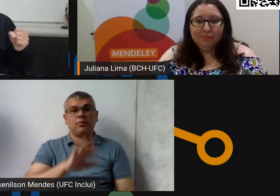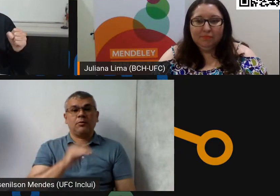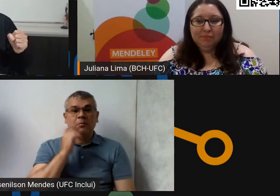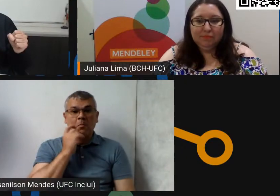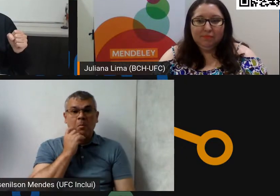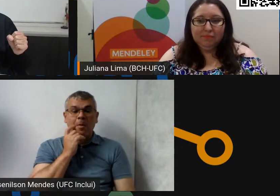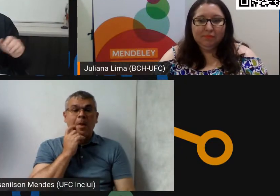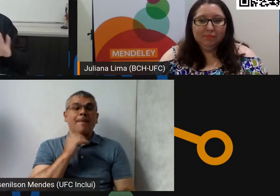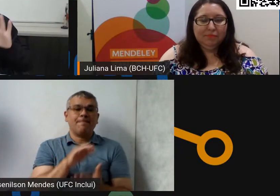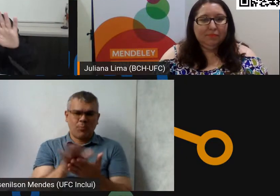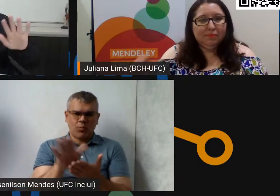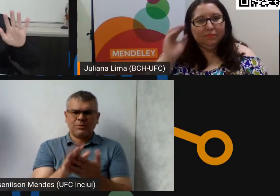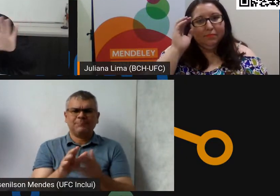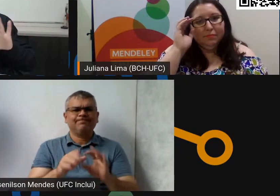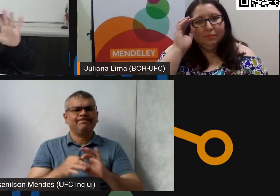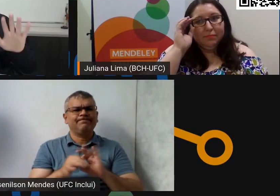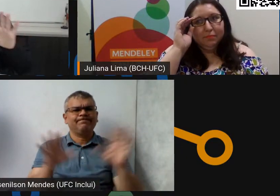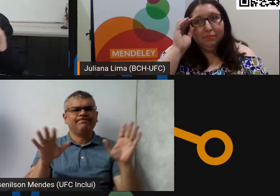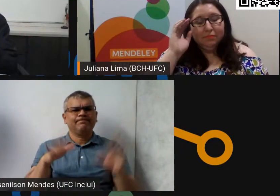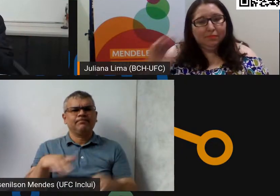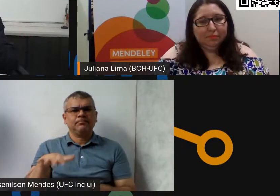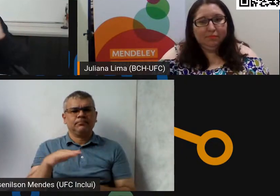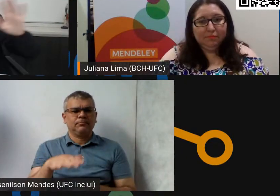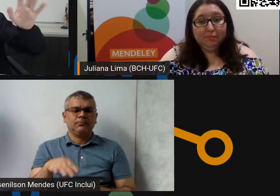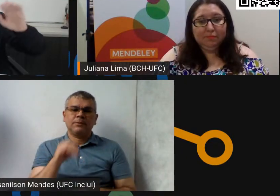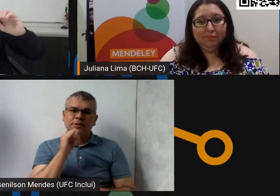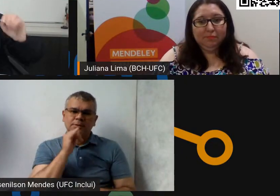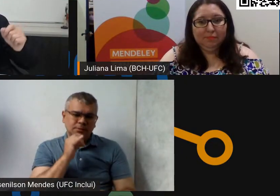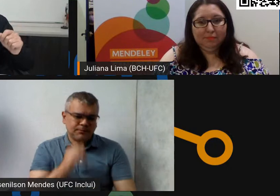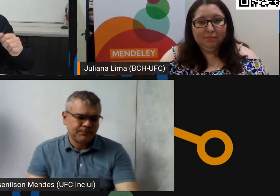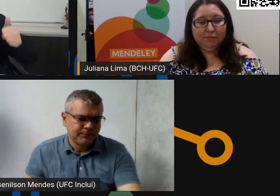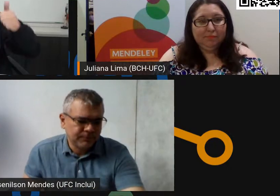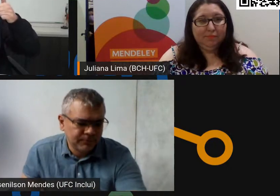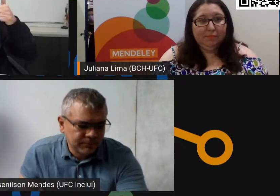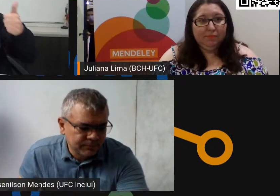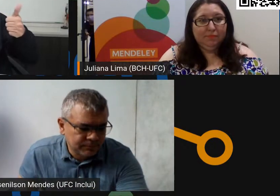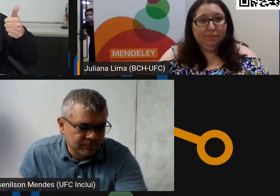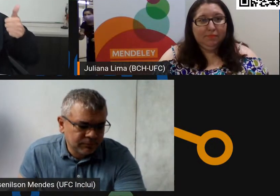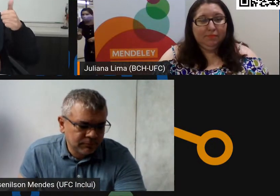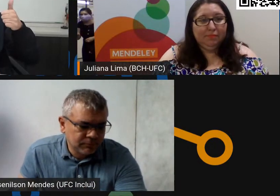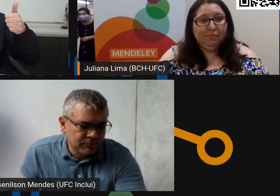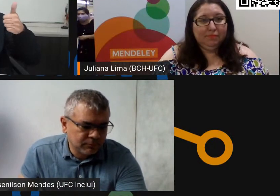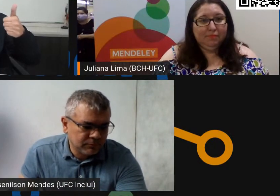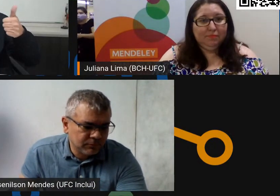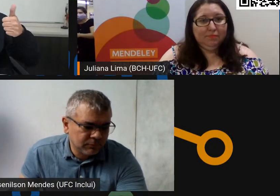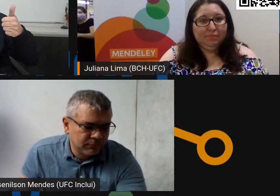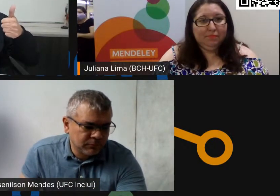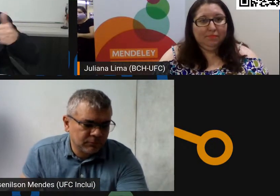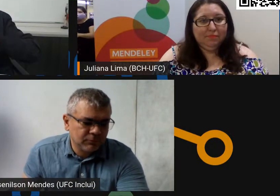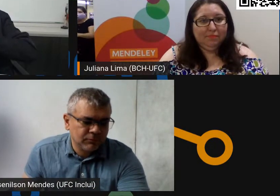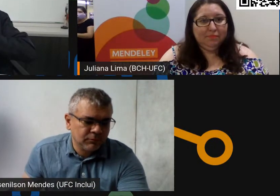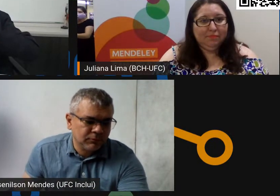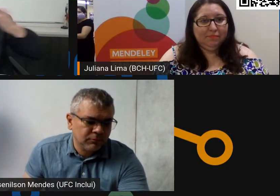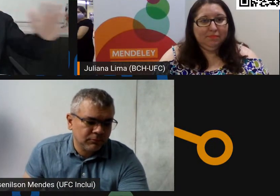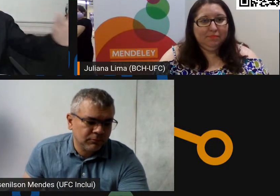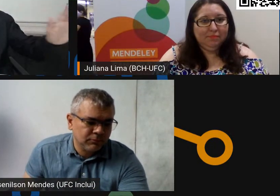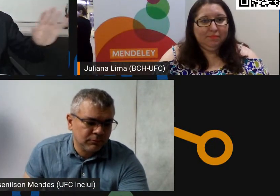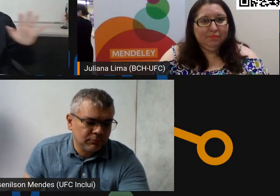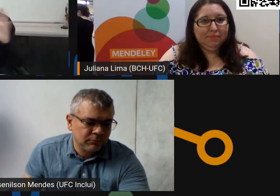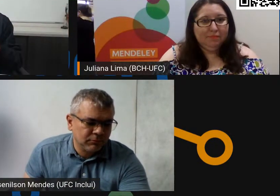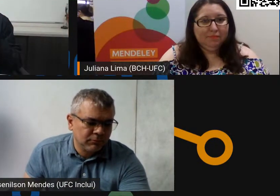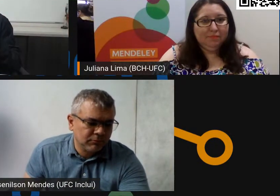ler. Ó, vou dar alguns exemplos. Vamos começar lá de cima. Você pega a Nature, a revista Nature. Ela traz uma